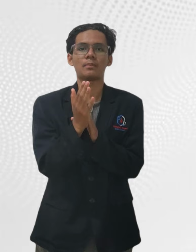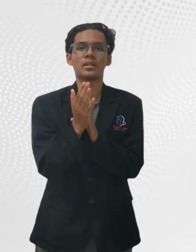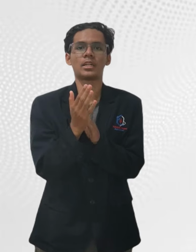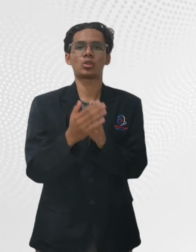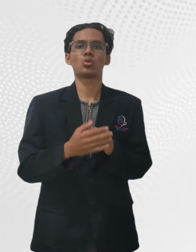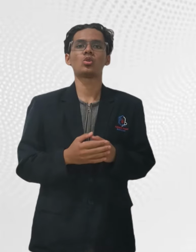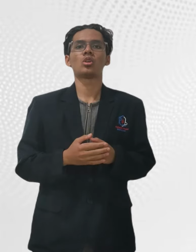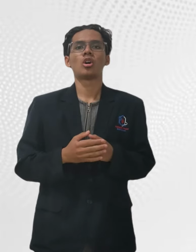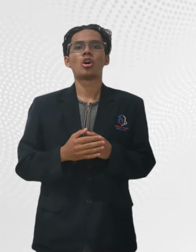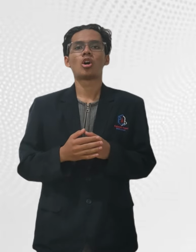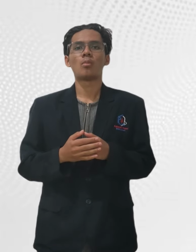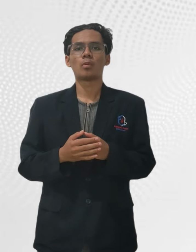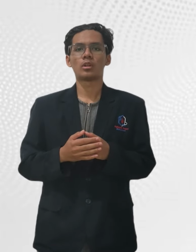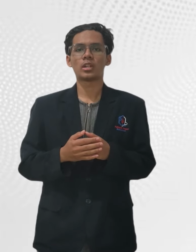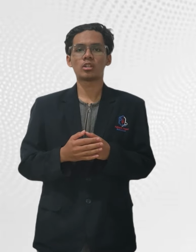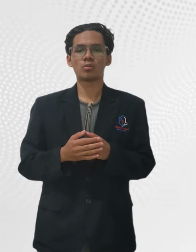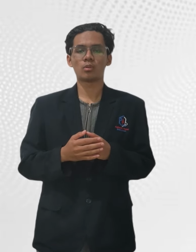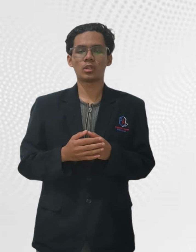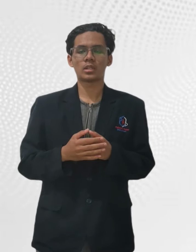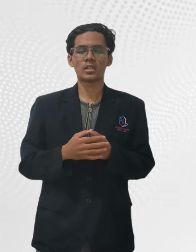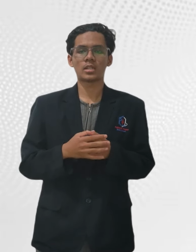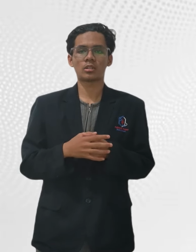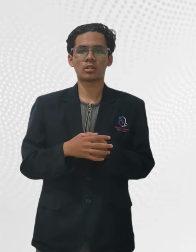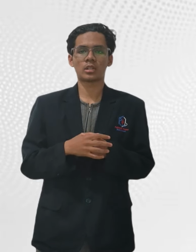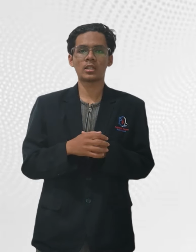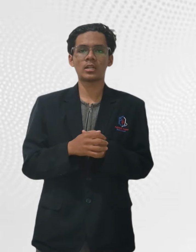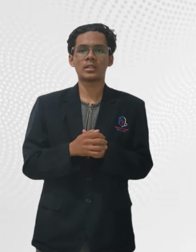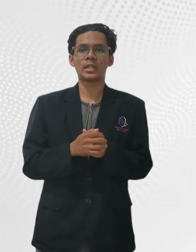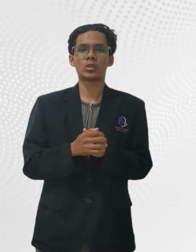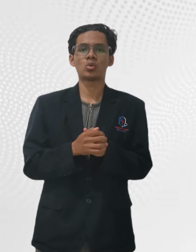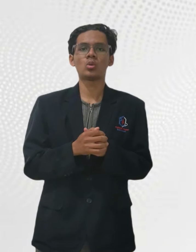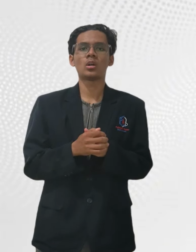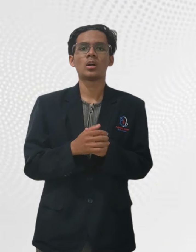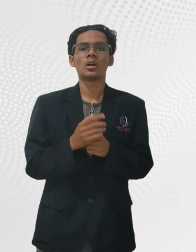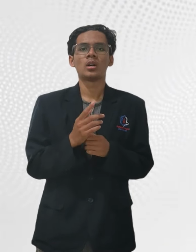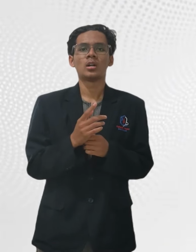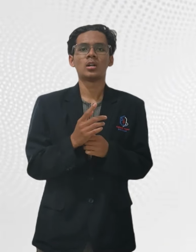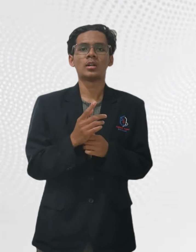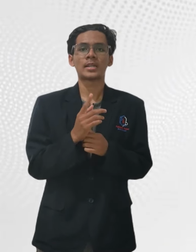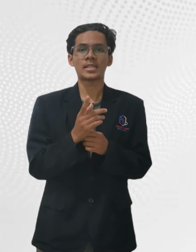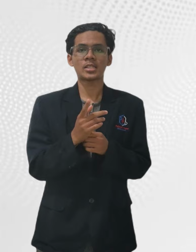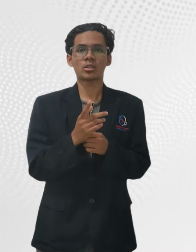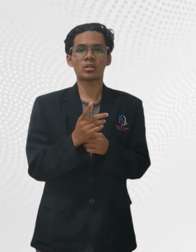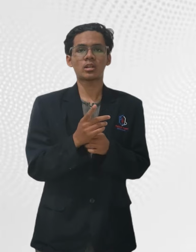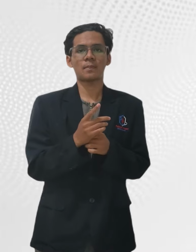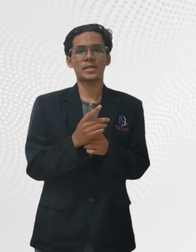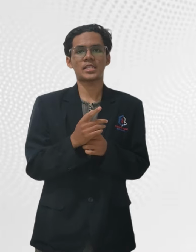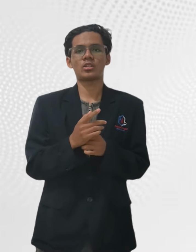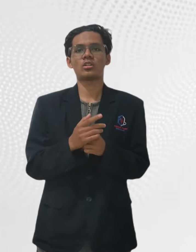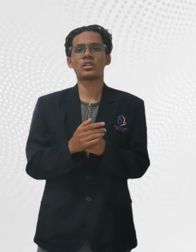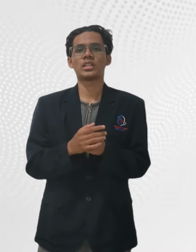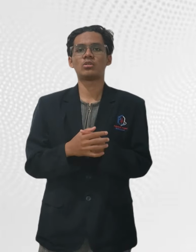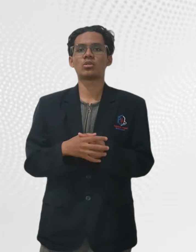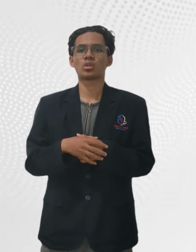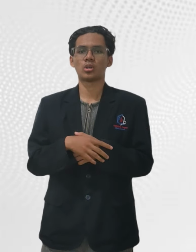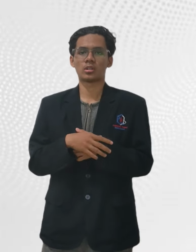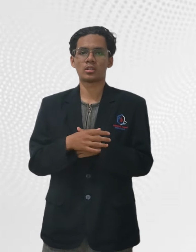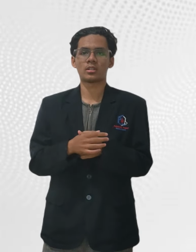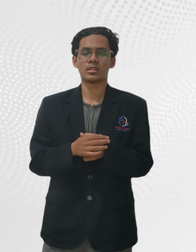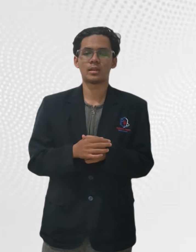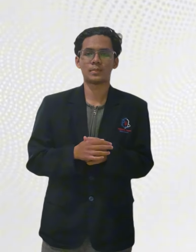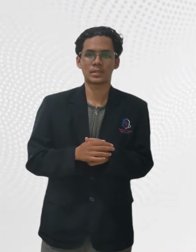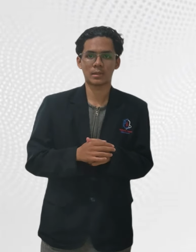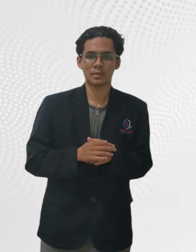bagian pertama, yaitu komponen-komponen dasar elektronika, yaitu resistor, kapasitor, dan